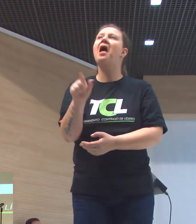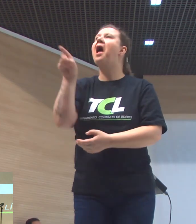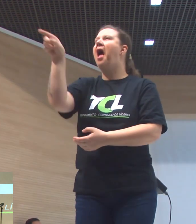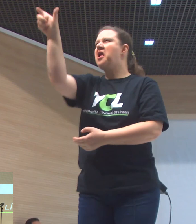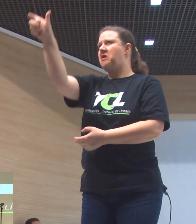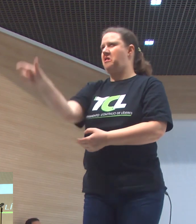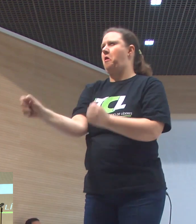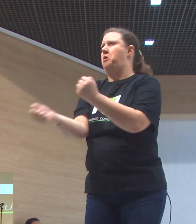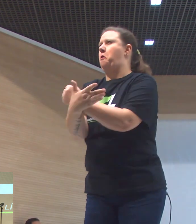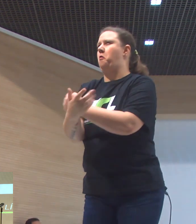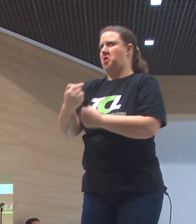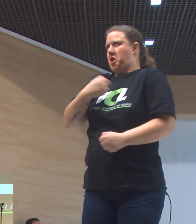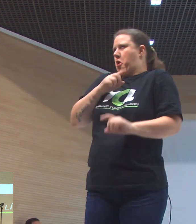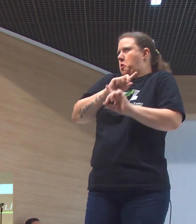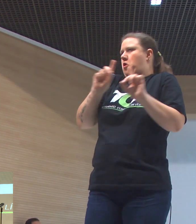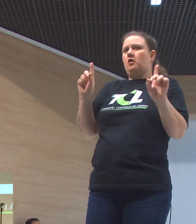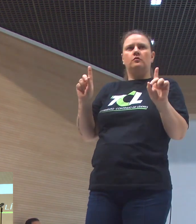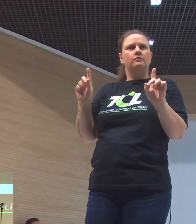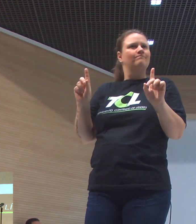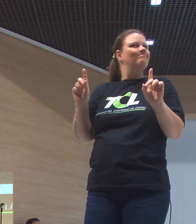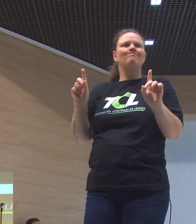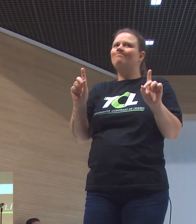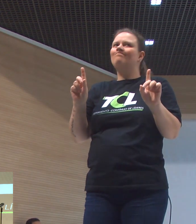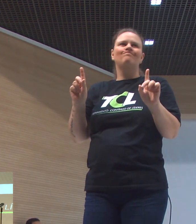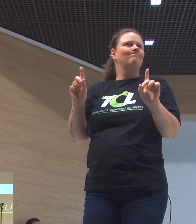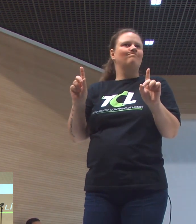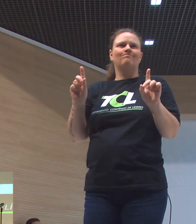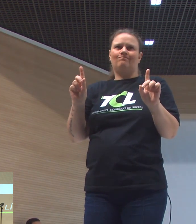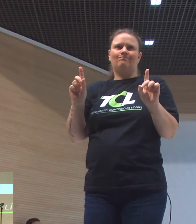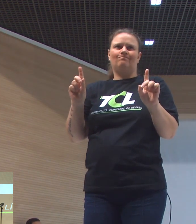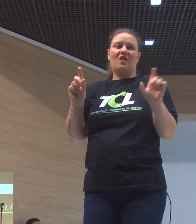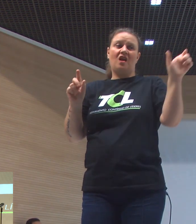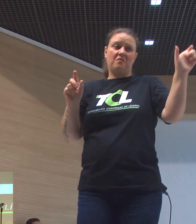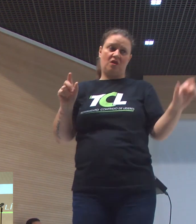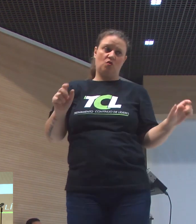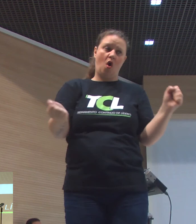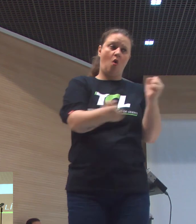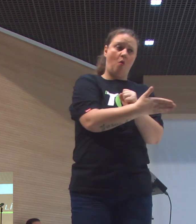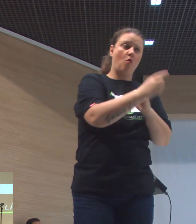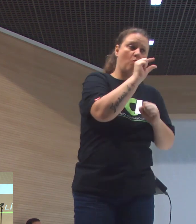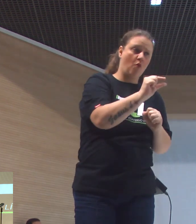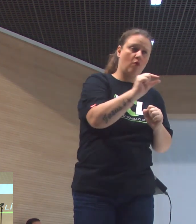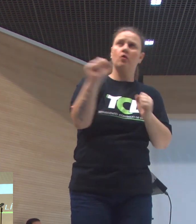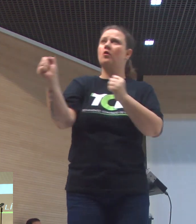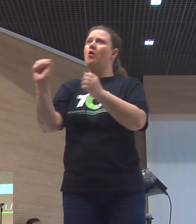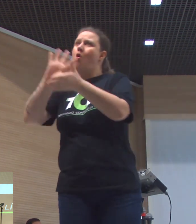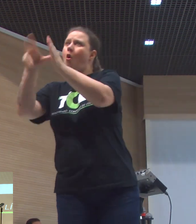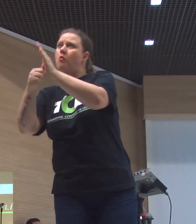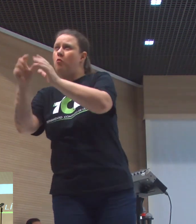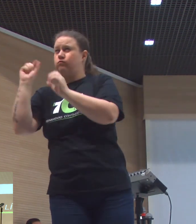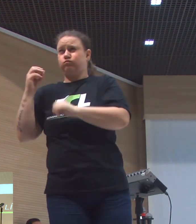A justiça não se aplica só aos grandes e aos poderosos, mas sim